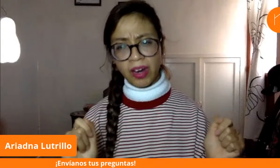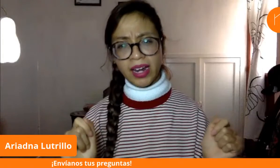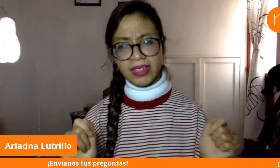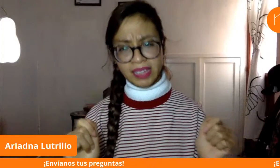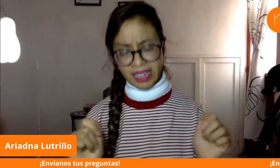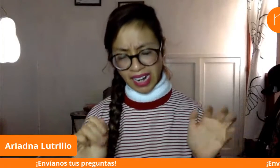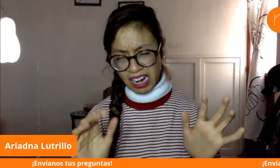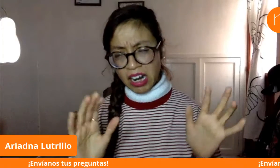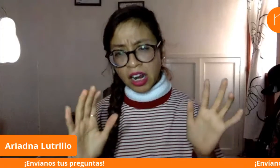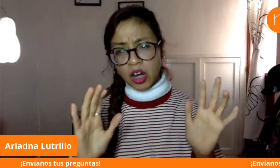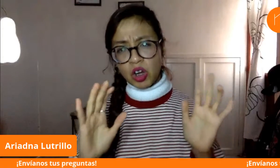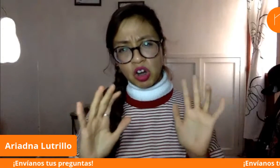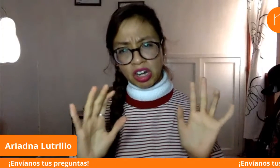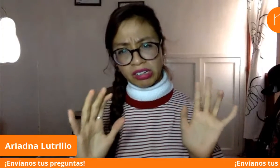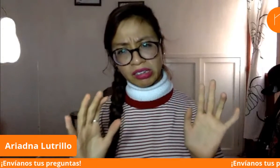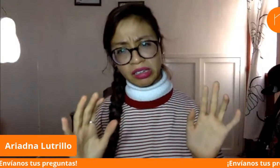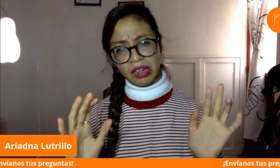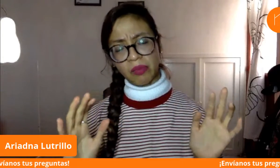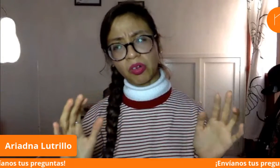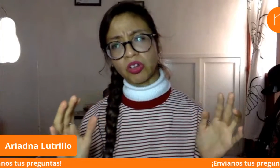para asignar no necesitamos